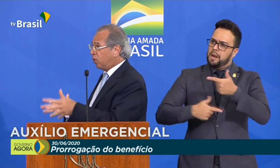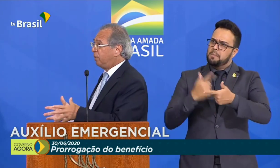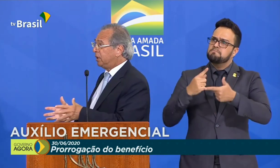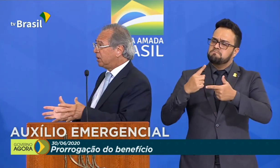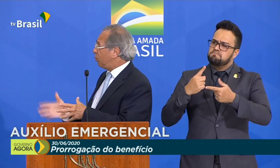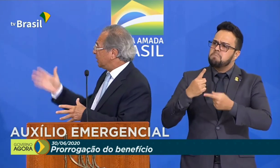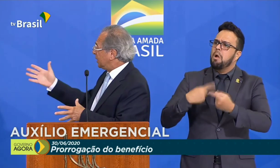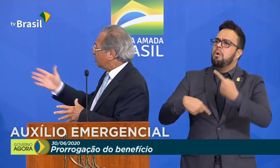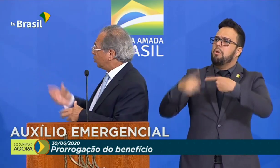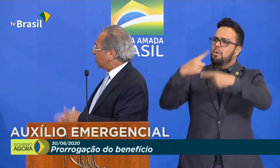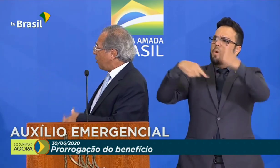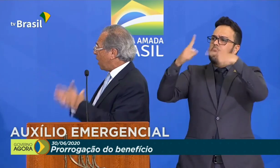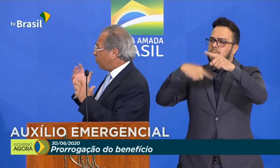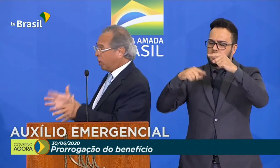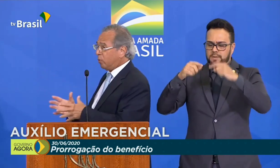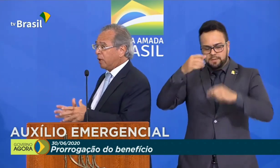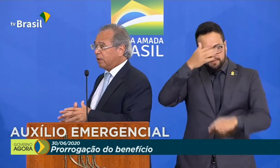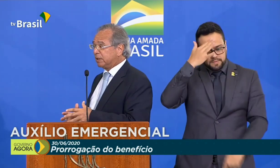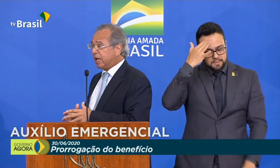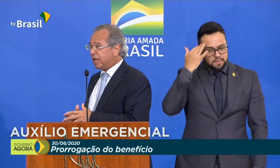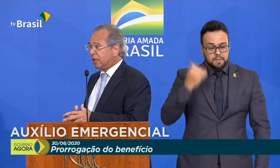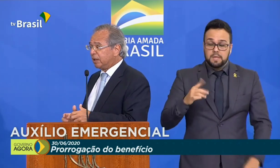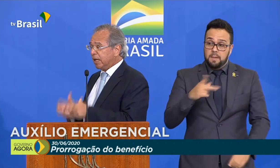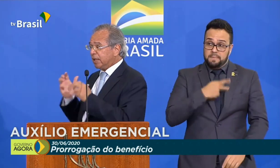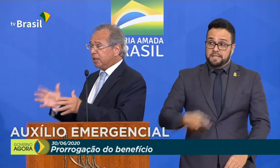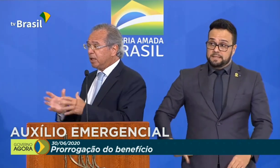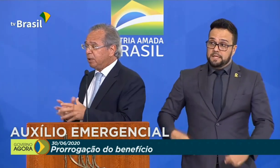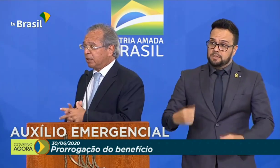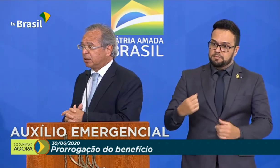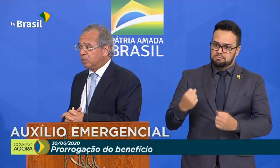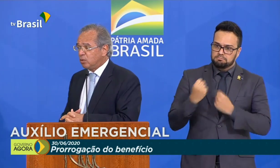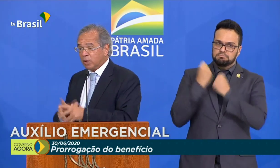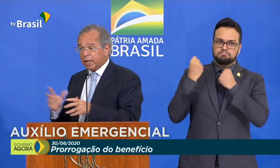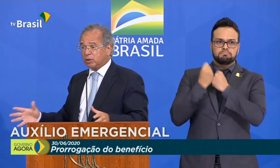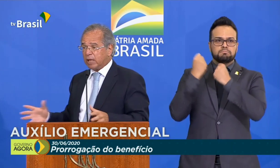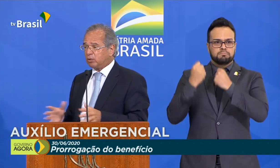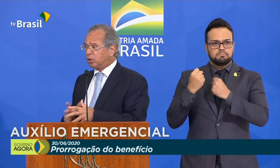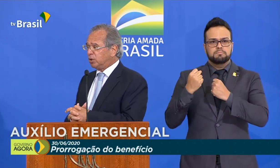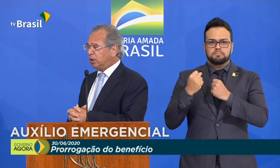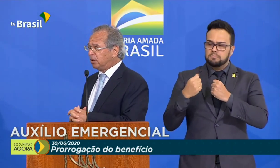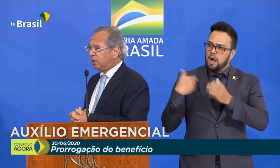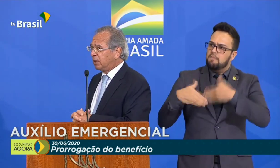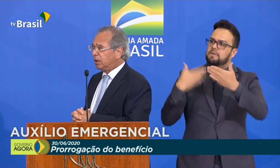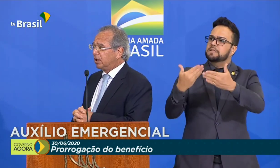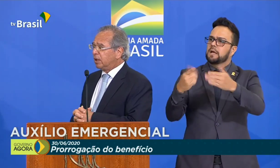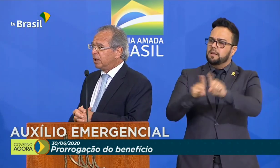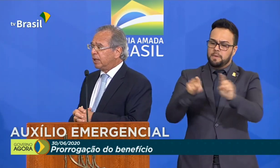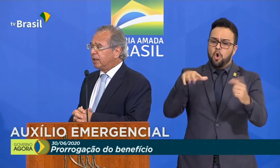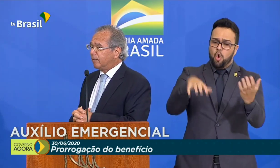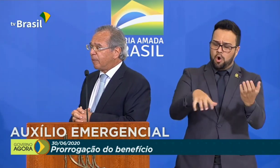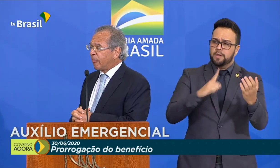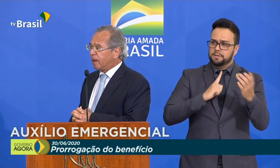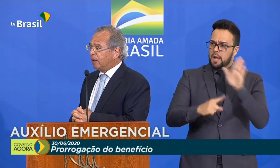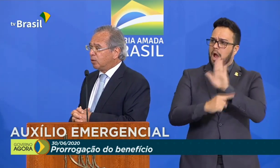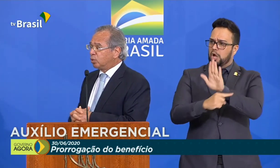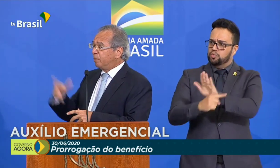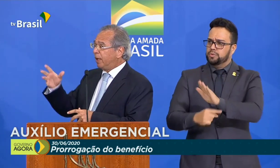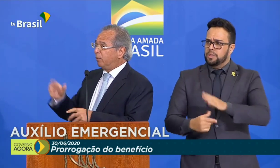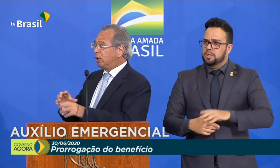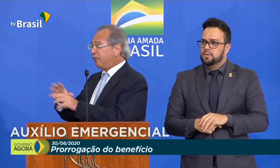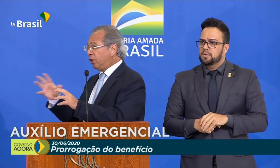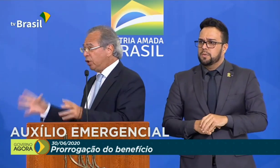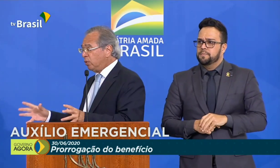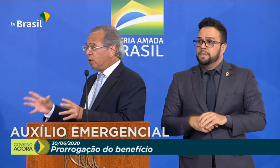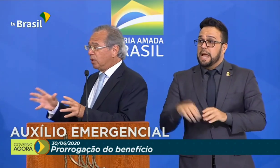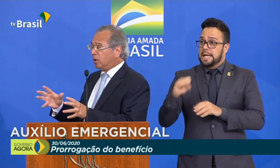Congresso reformista, o presidente nos dá o apoio para avançar, tem a determinação, o Congresso está nos ajudando. O